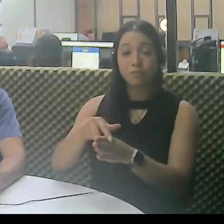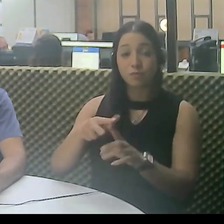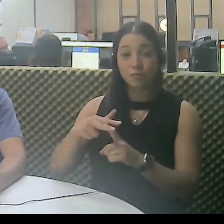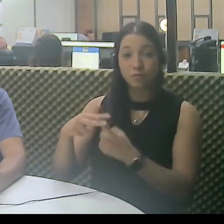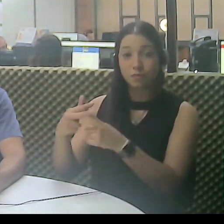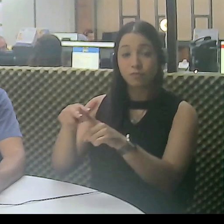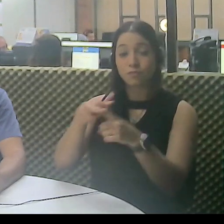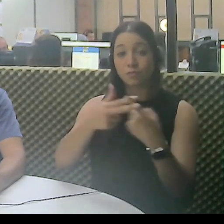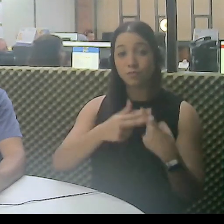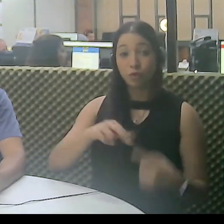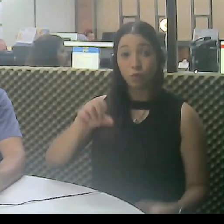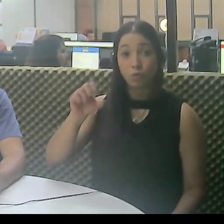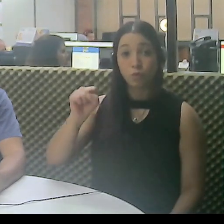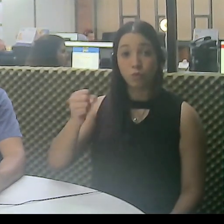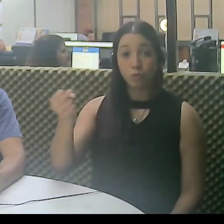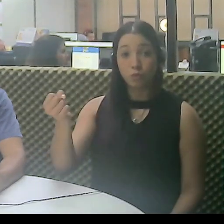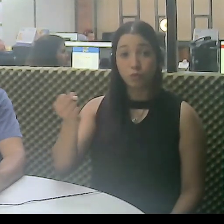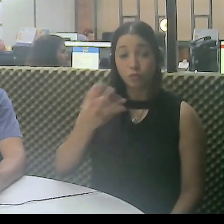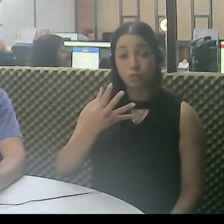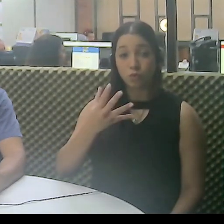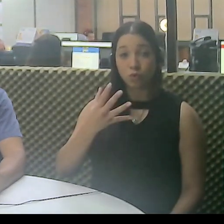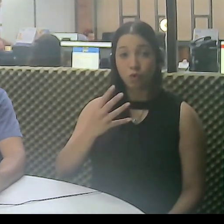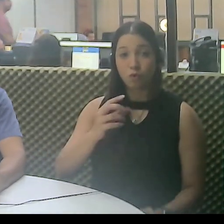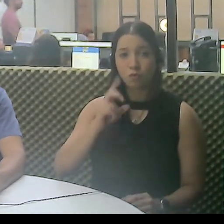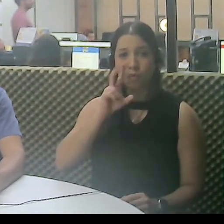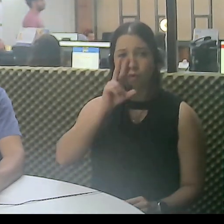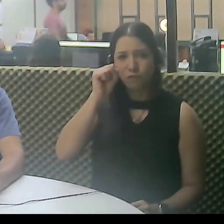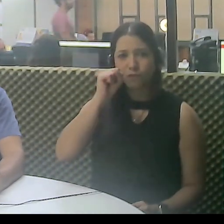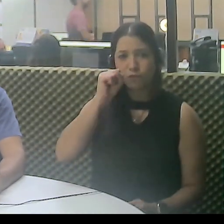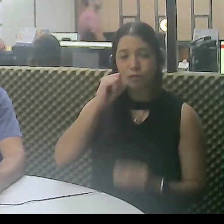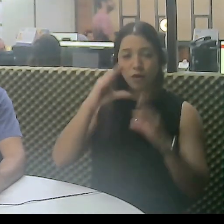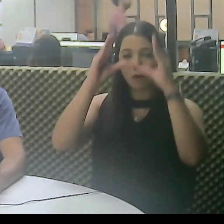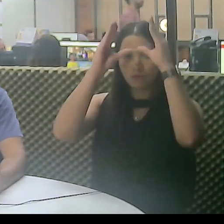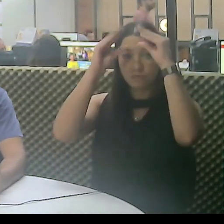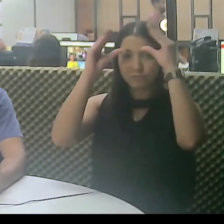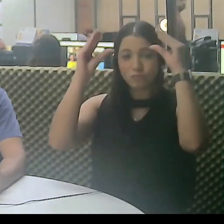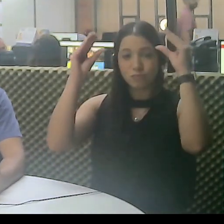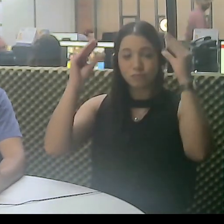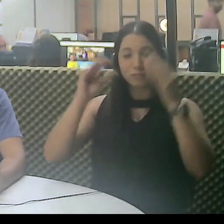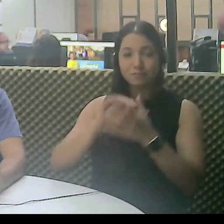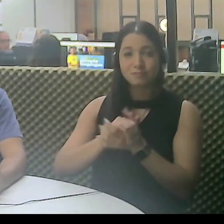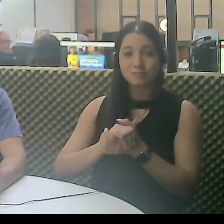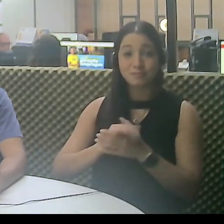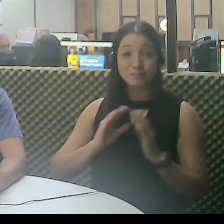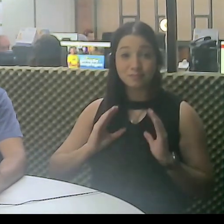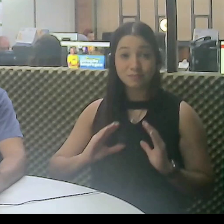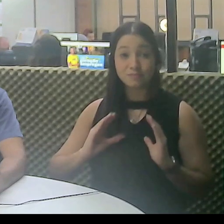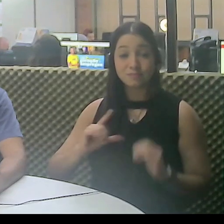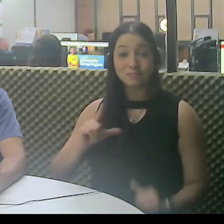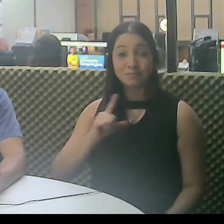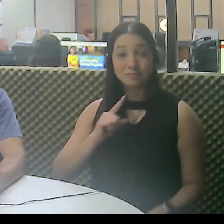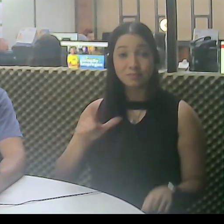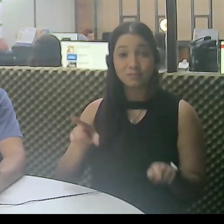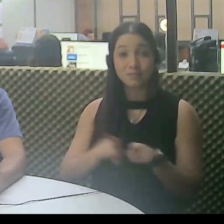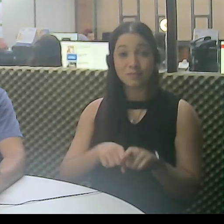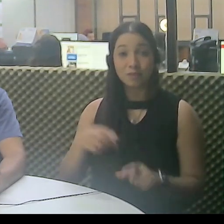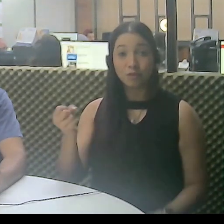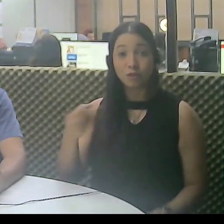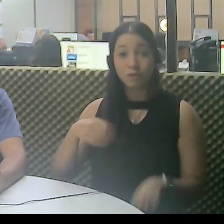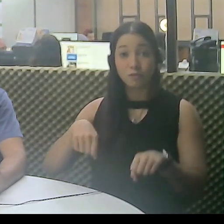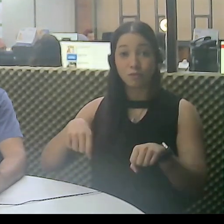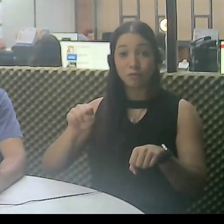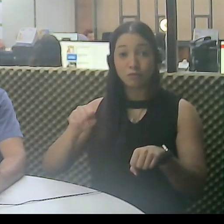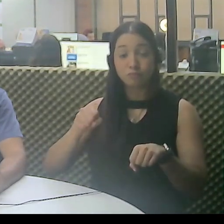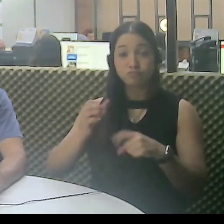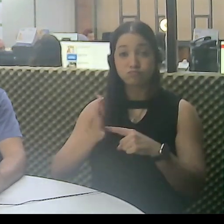manutenção por 8 novos veículos mais resistentes e confortáveis. O parque passou a contar também com a nova moto